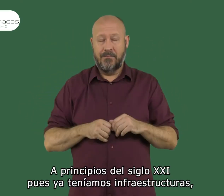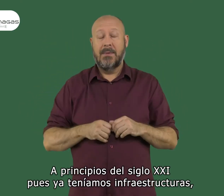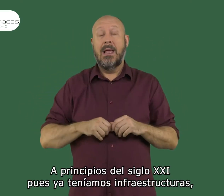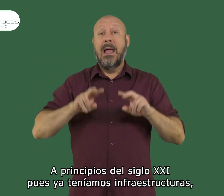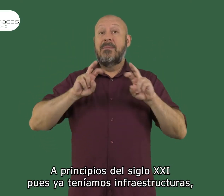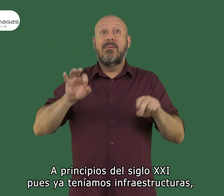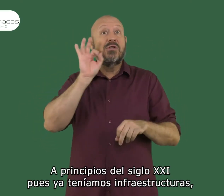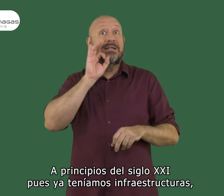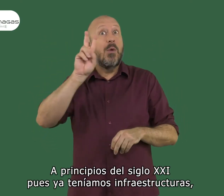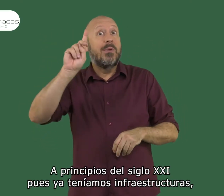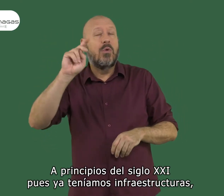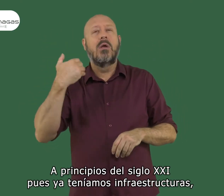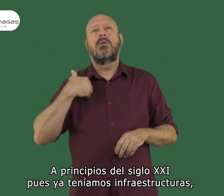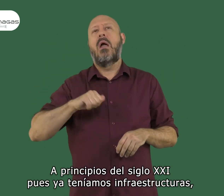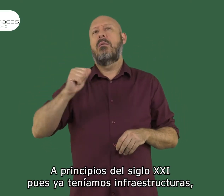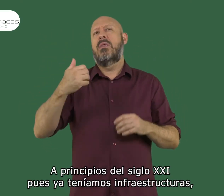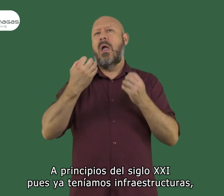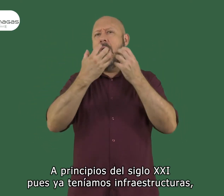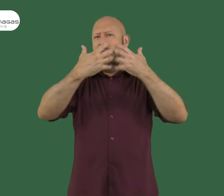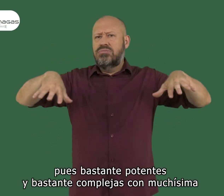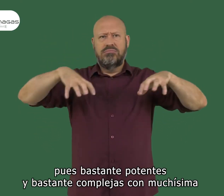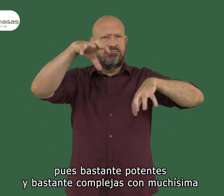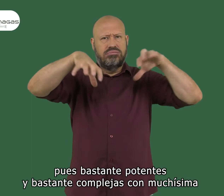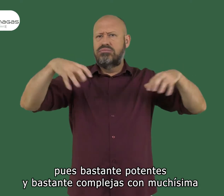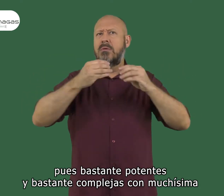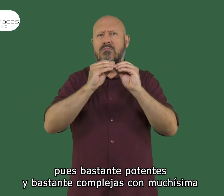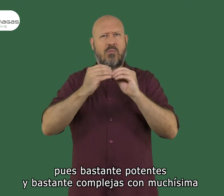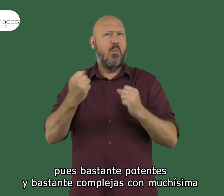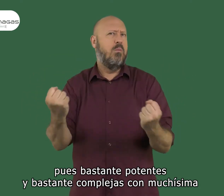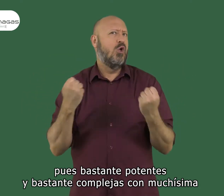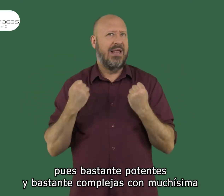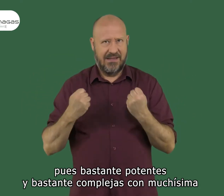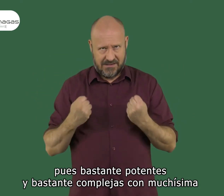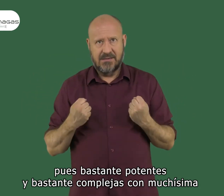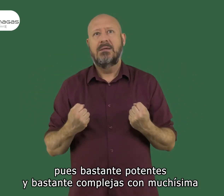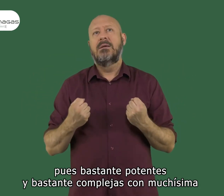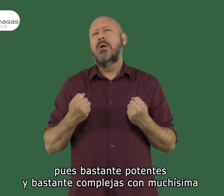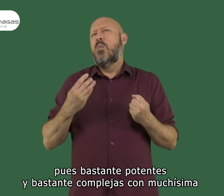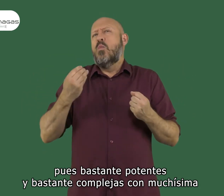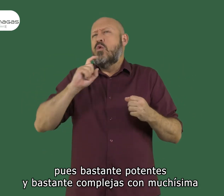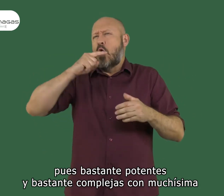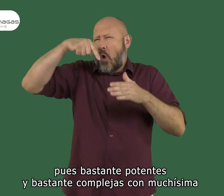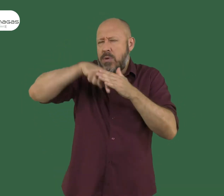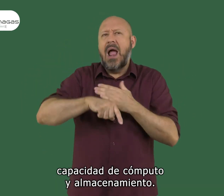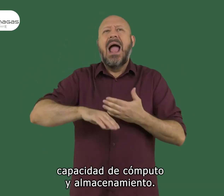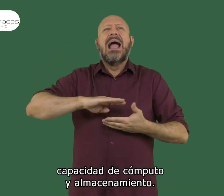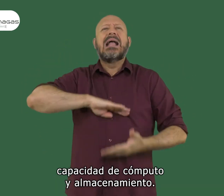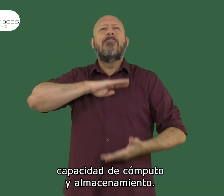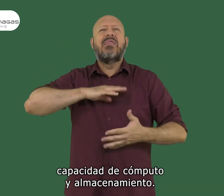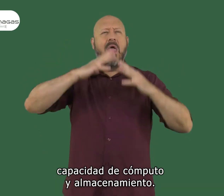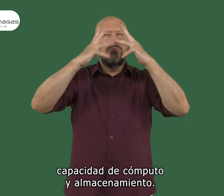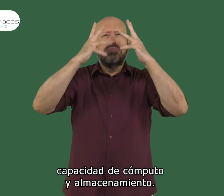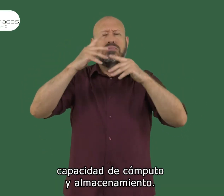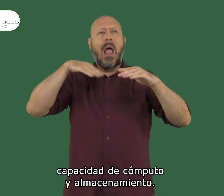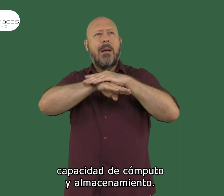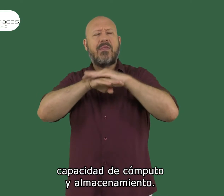del siglo XXI pues ya teníamos infraestructuras pues bastante potentes y bastante complejas, con muchísima capacidad de cómputo